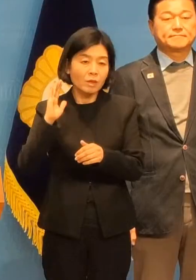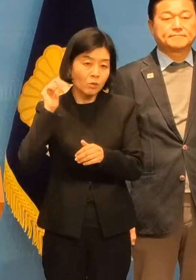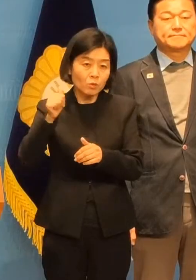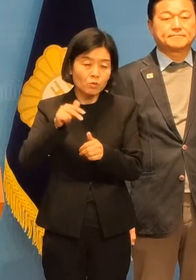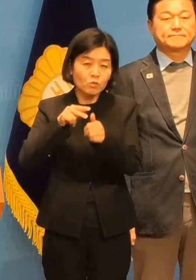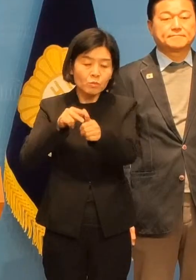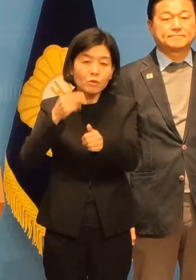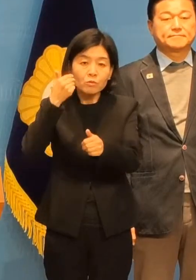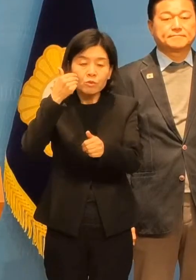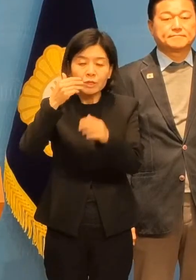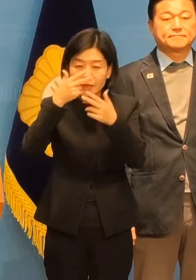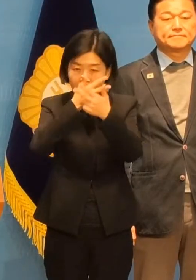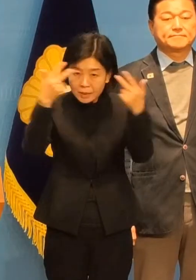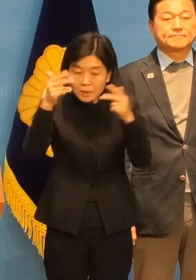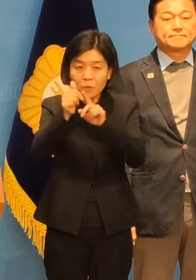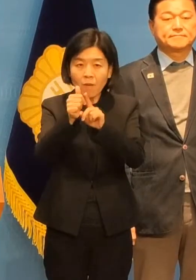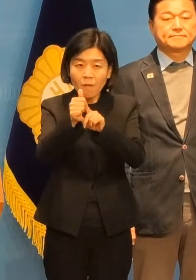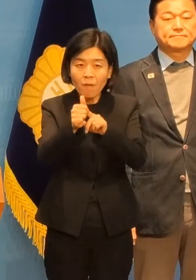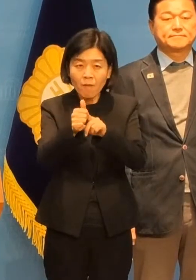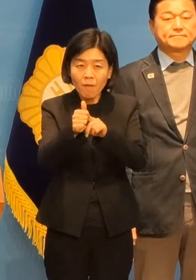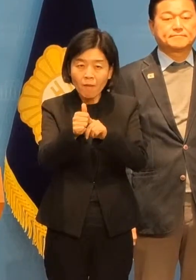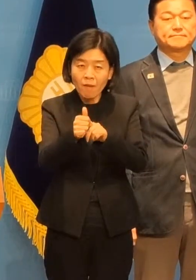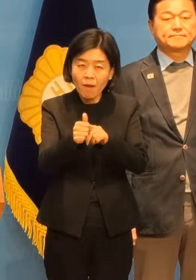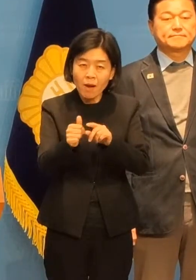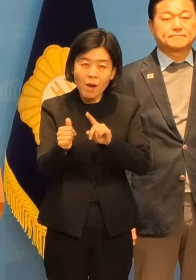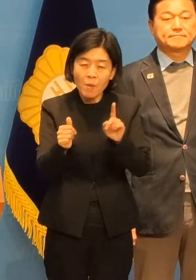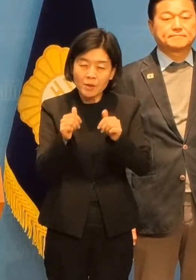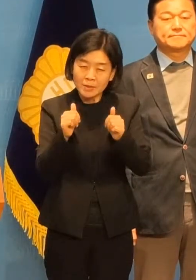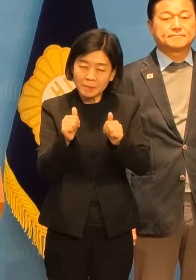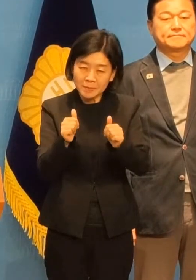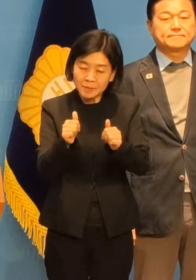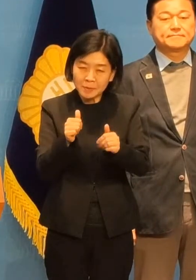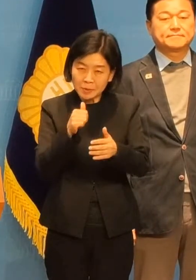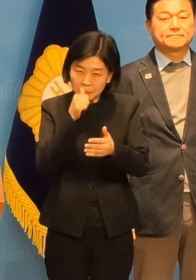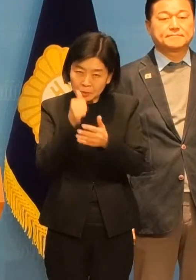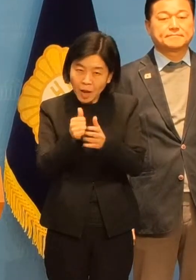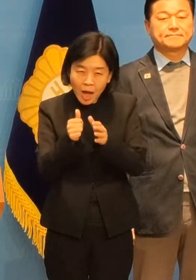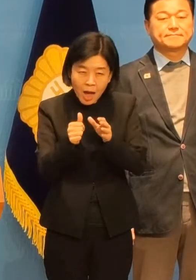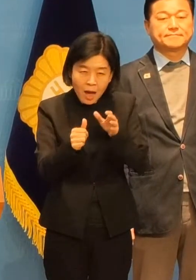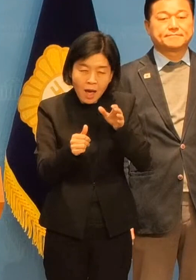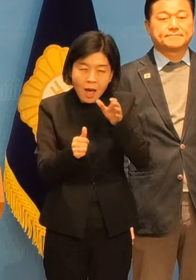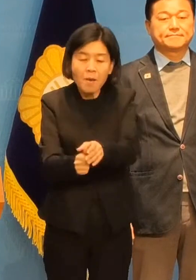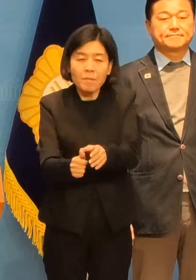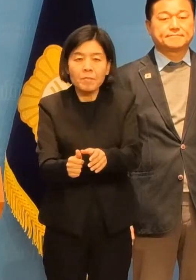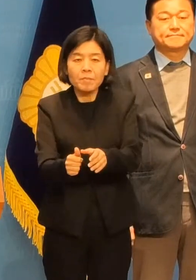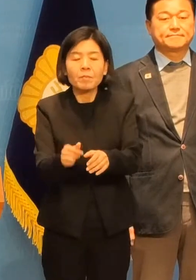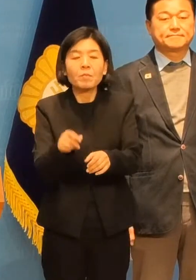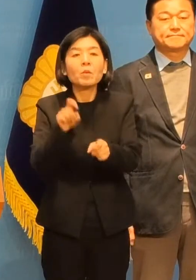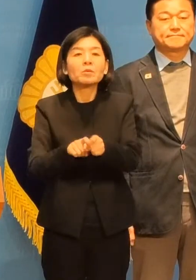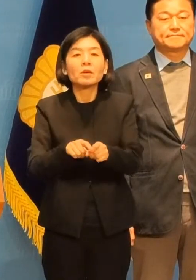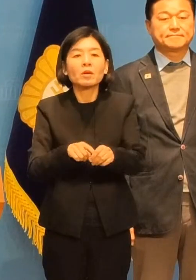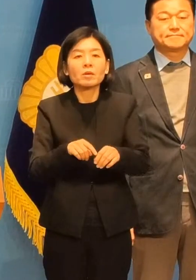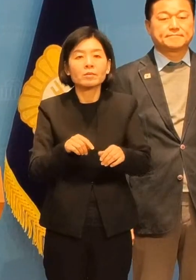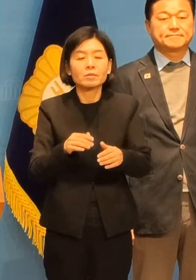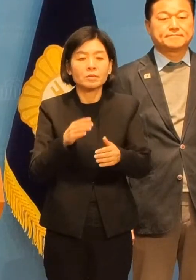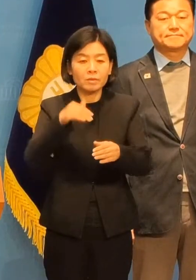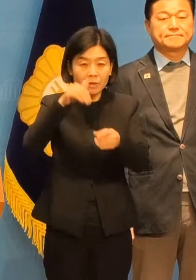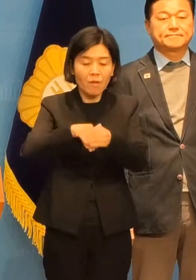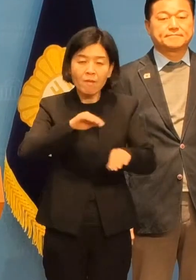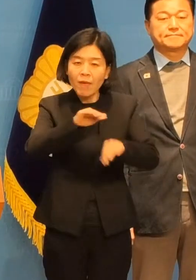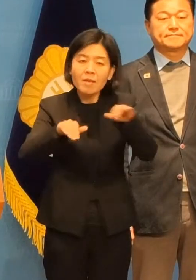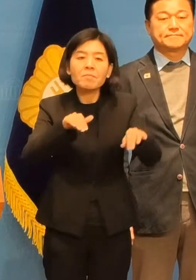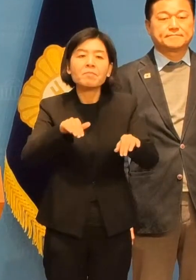대해서 사실상 정치적 생명을 끊으려는 사상 초유 대선 개입을 했던 것도 사법부입니다.